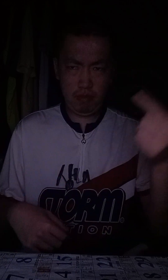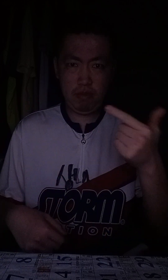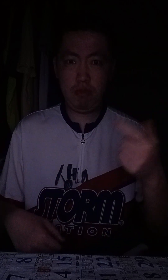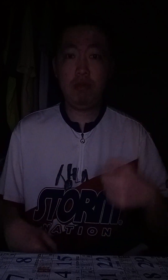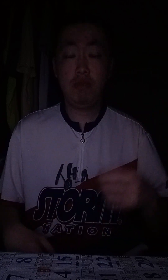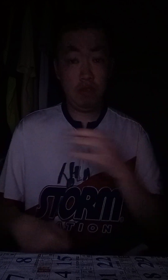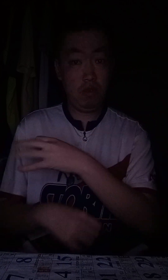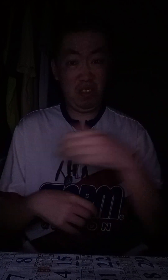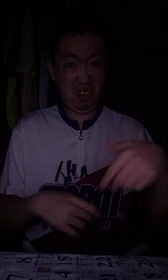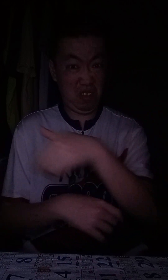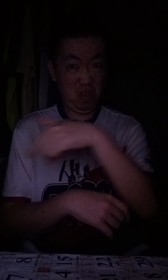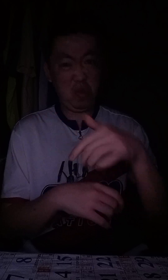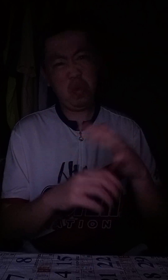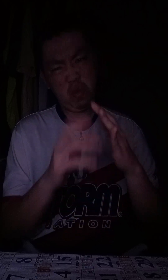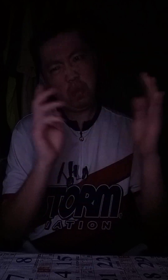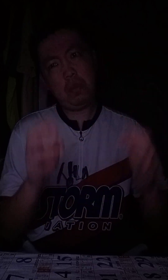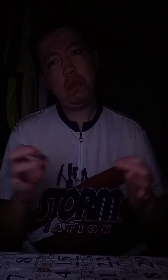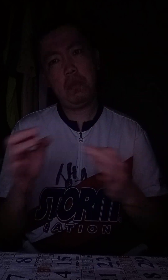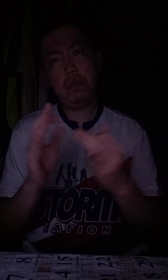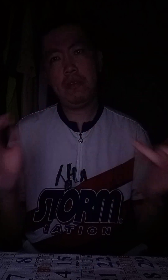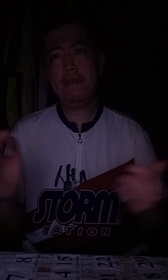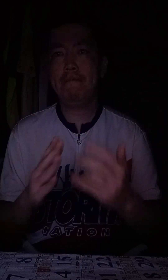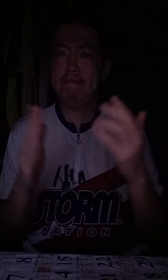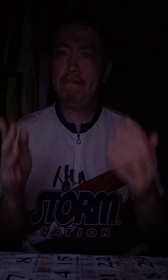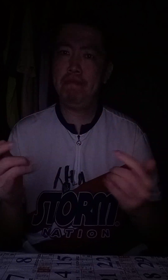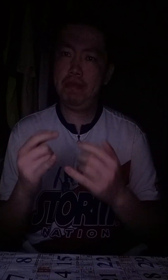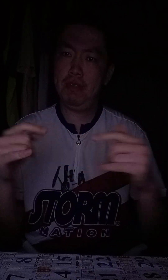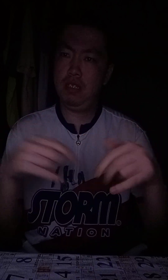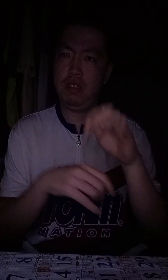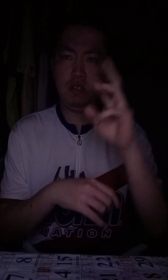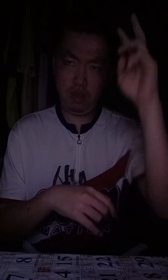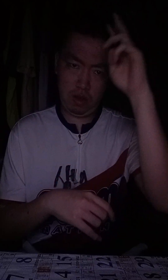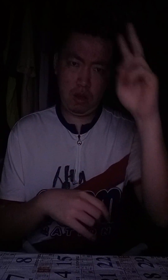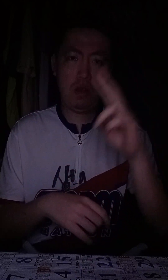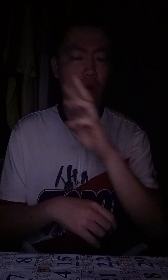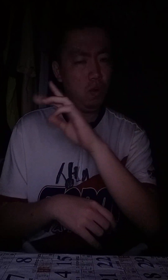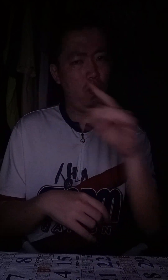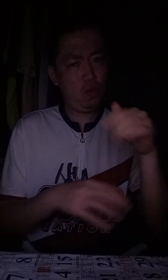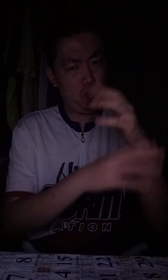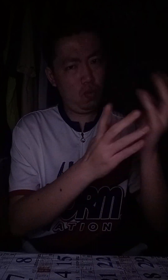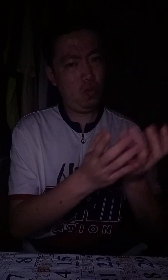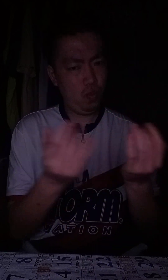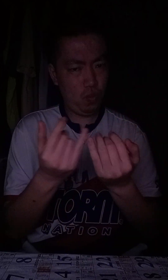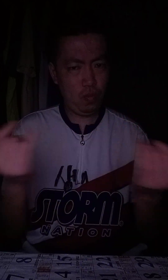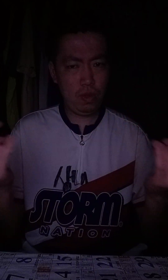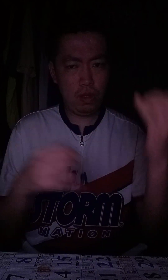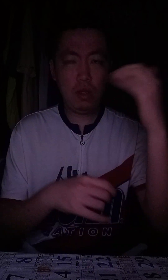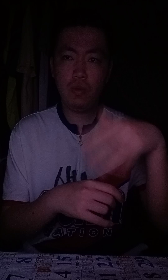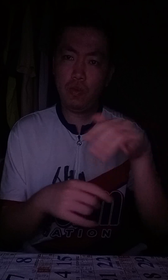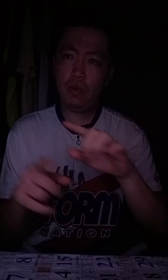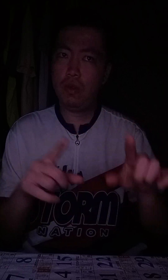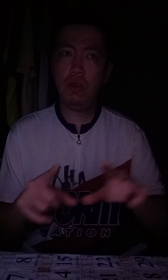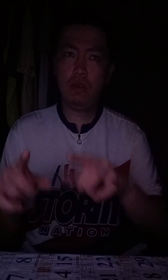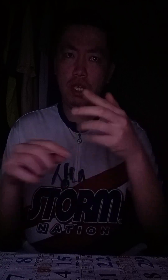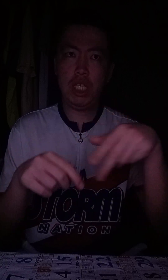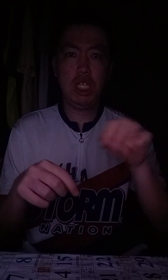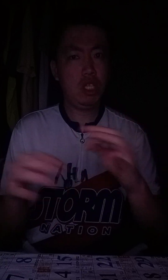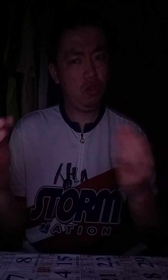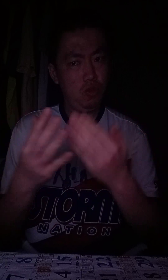B씨를 교통사고 처리 특례법상 치사 혐의로 입건한 경찰은 블랙박스와 운행 기록계 등을 토대로 제한속도 준수 여부 등